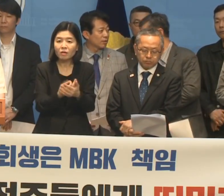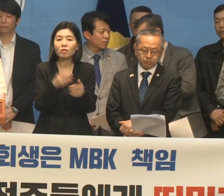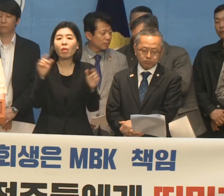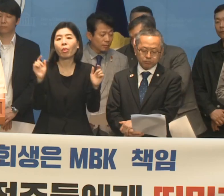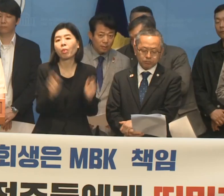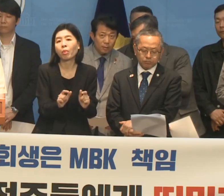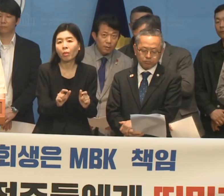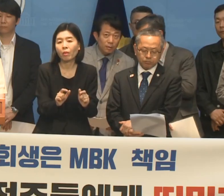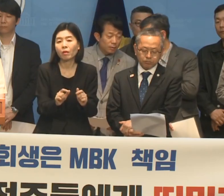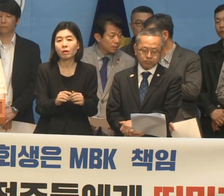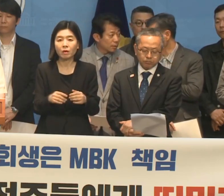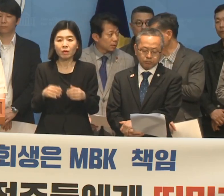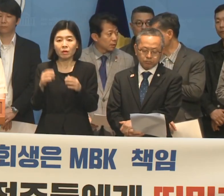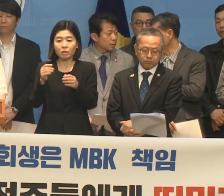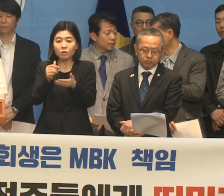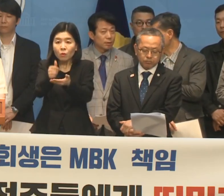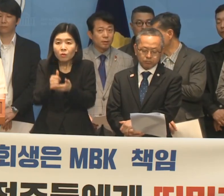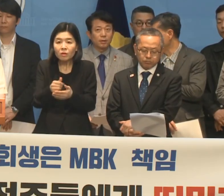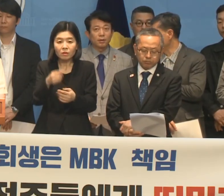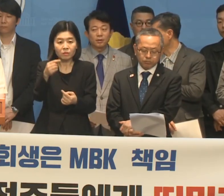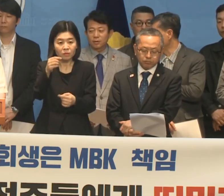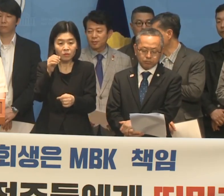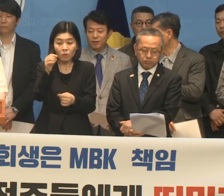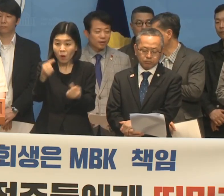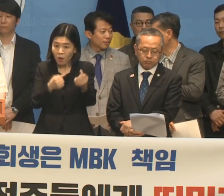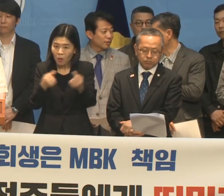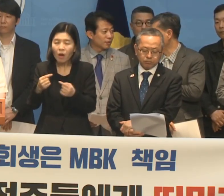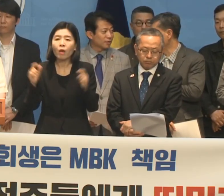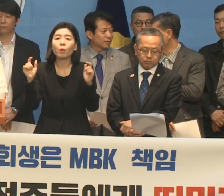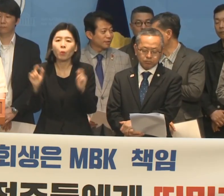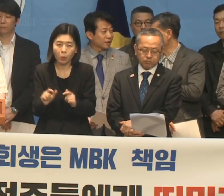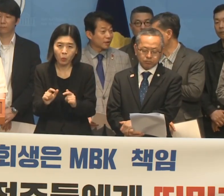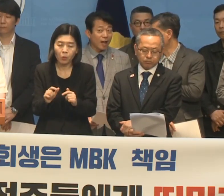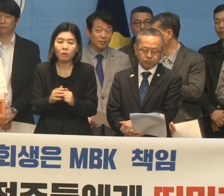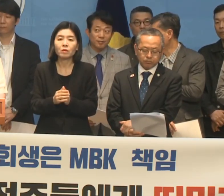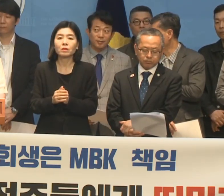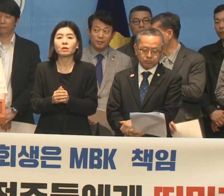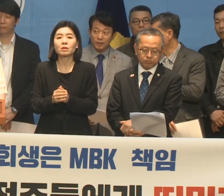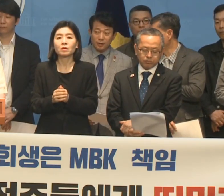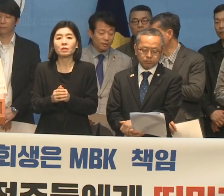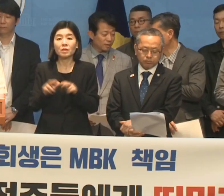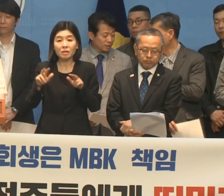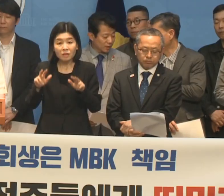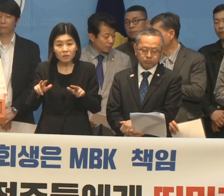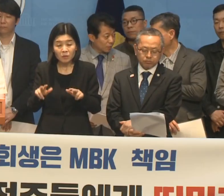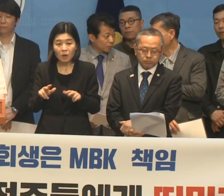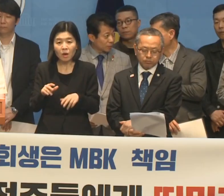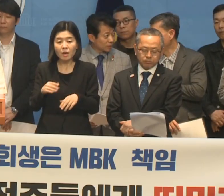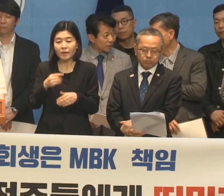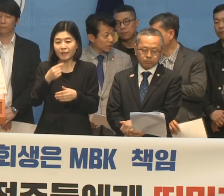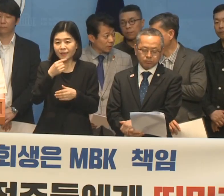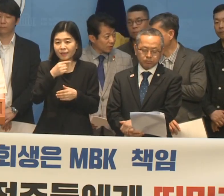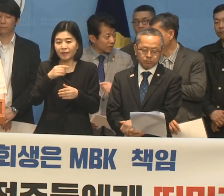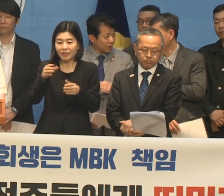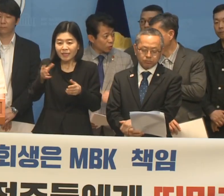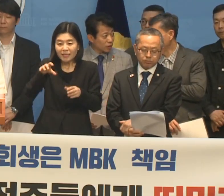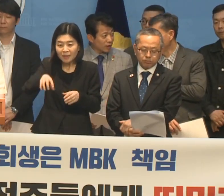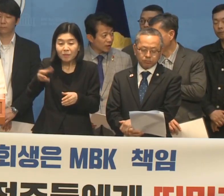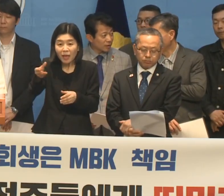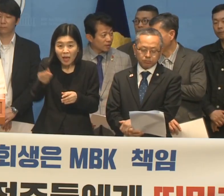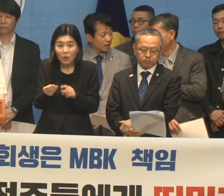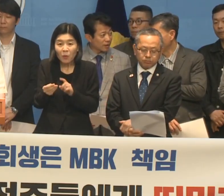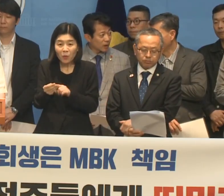매장으로 유입되는 고객 수 역시 현저히 줄어들었습니다. 그럼에도 불구하고 기존의 최소 보장 임대료, 이른바 하이브리드